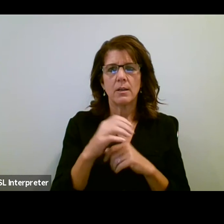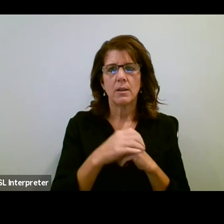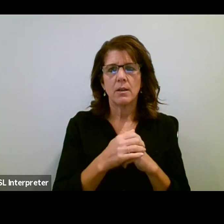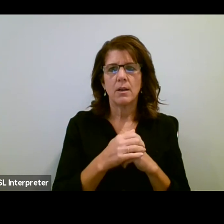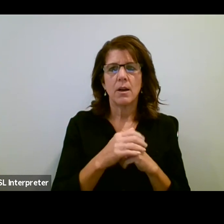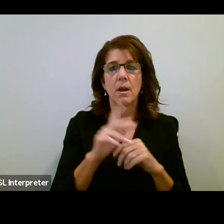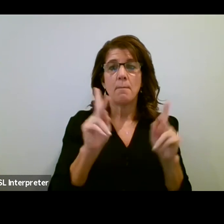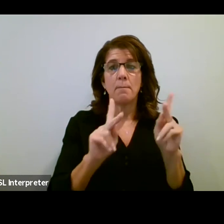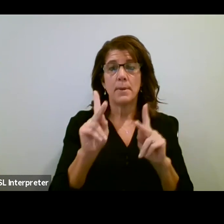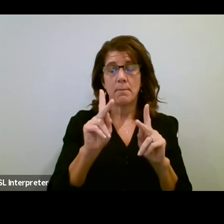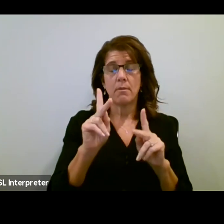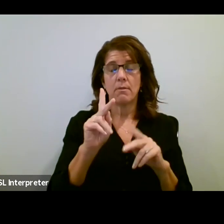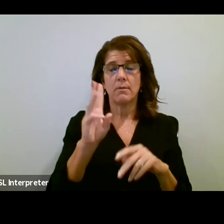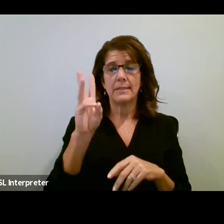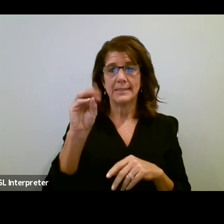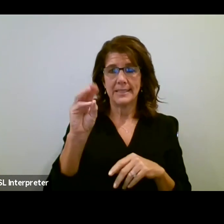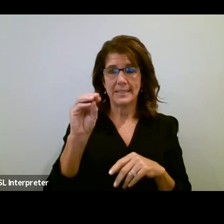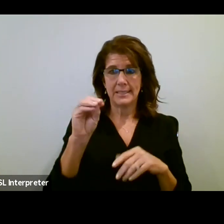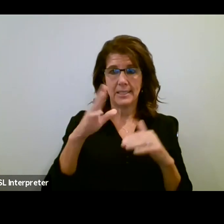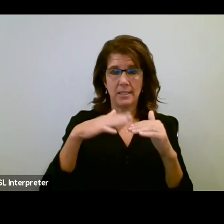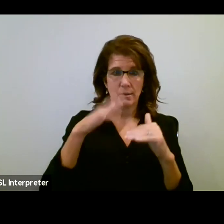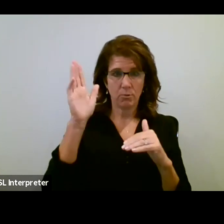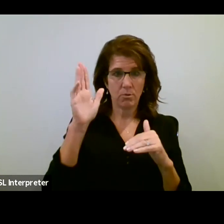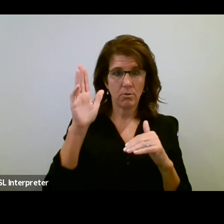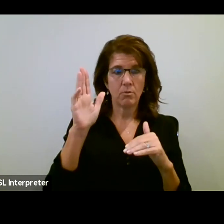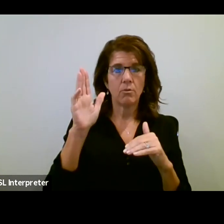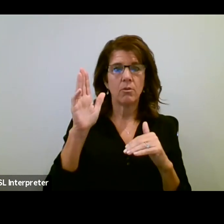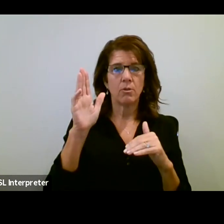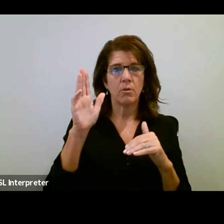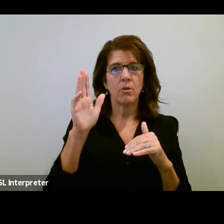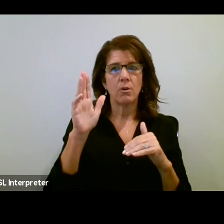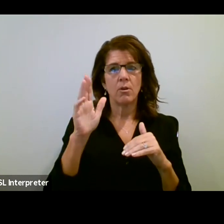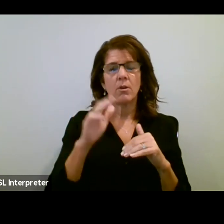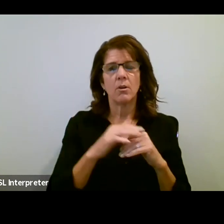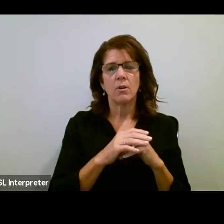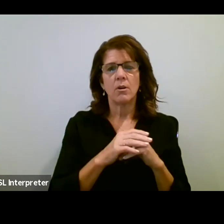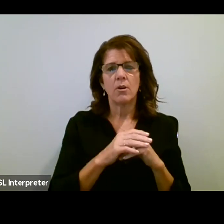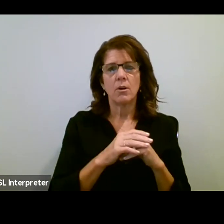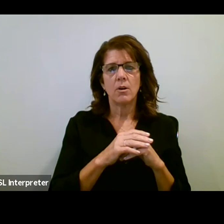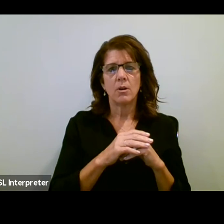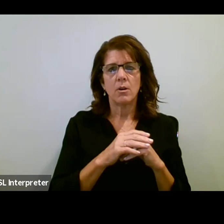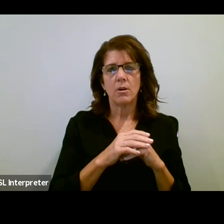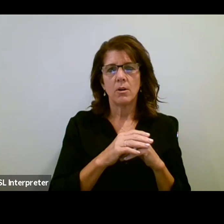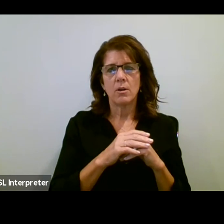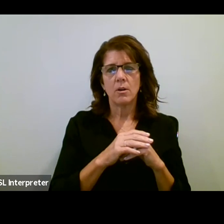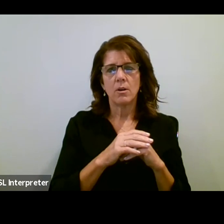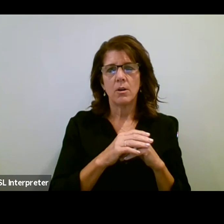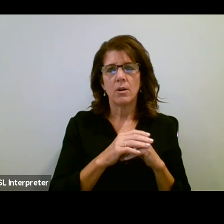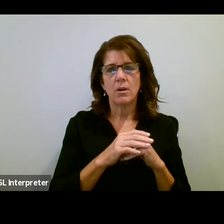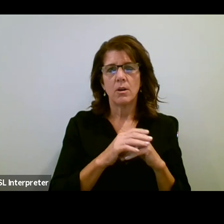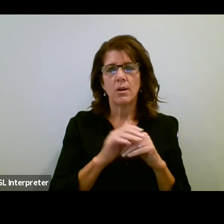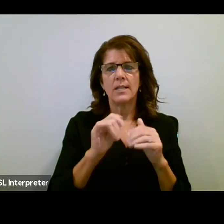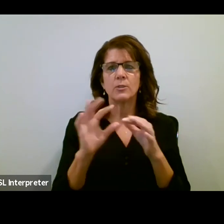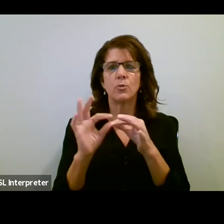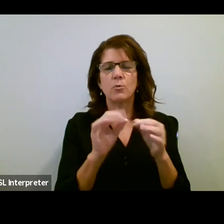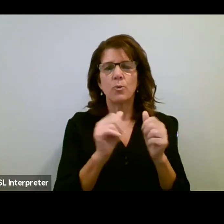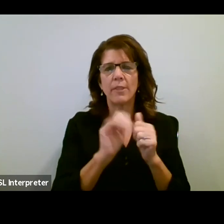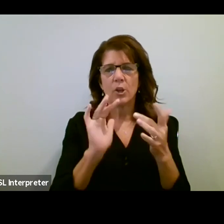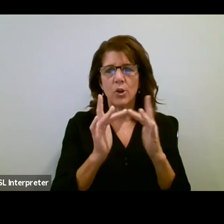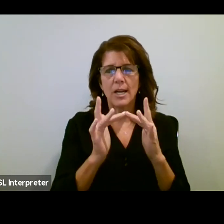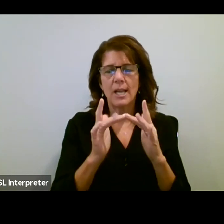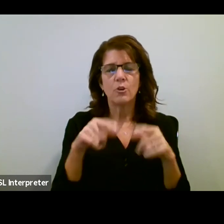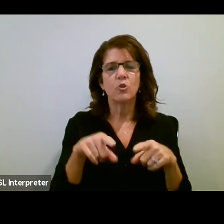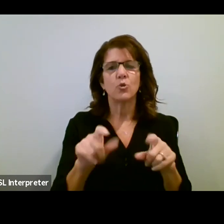su relación con Internet y las tecnologías durante la pandemia, un 40% de